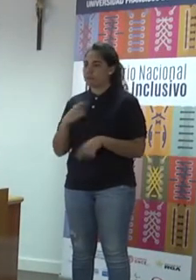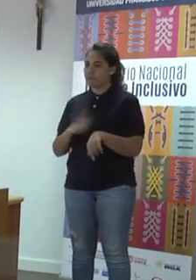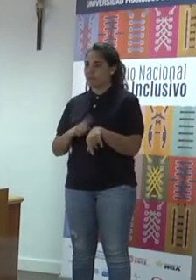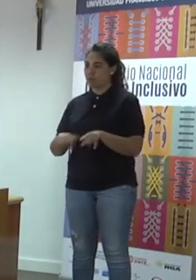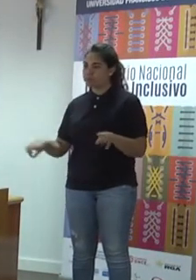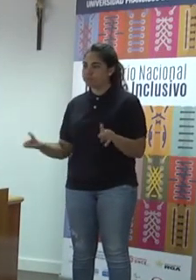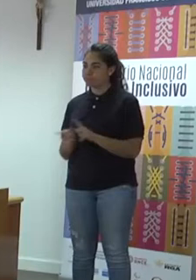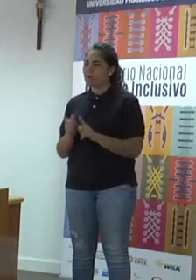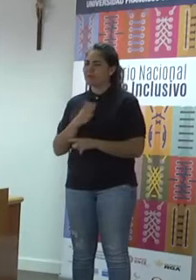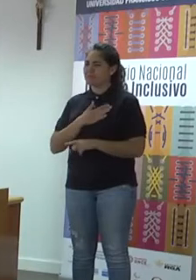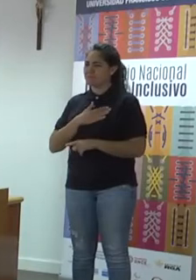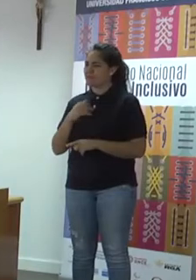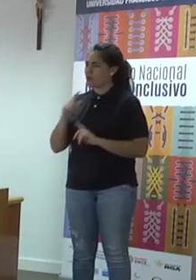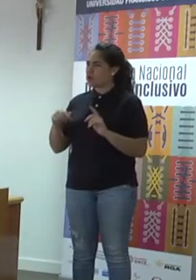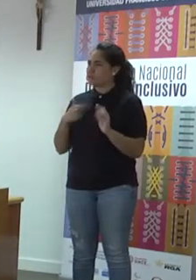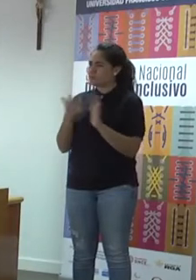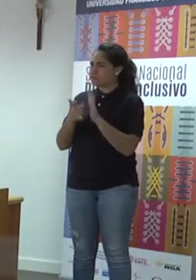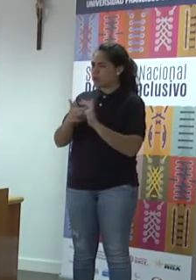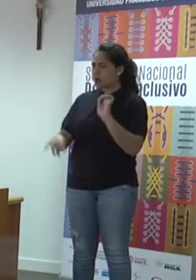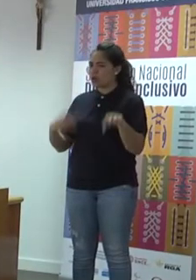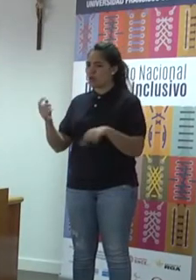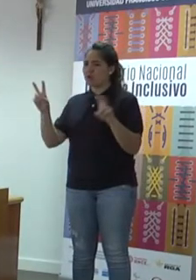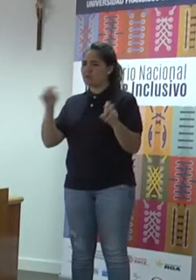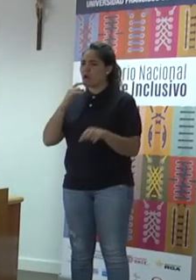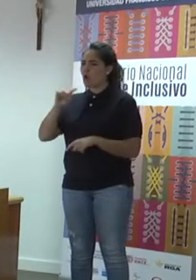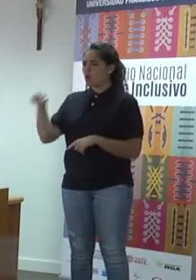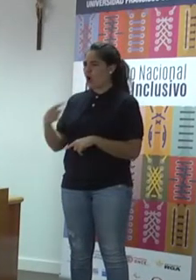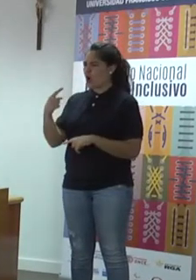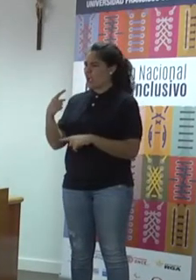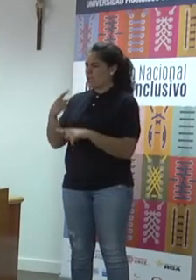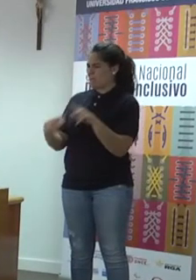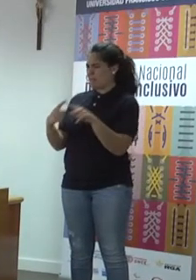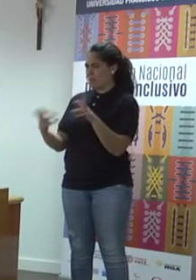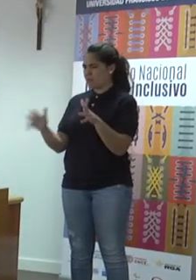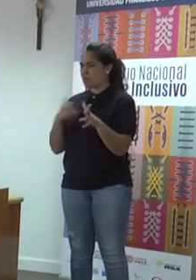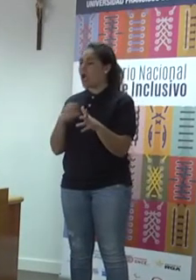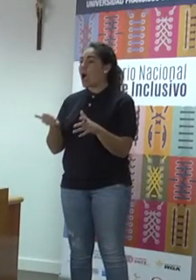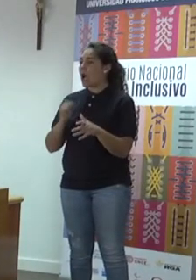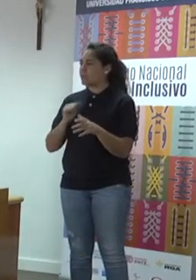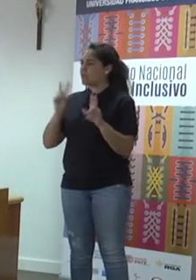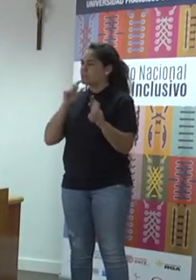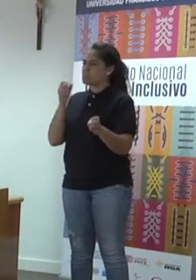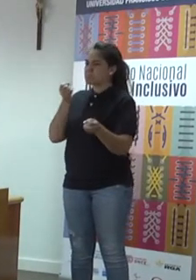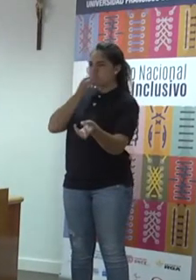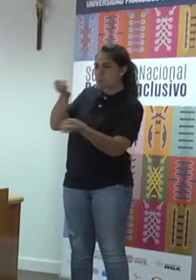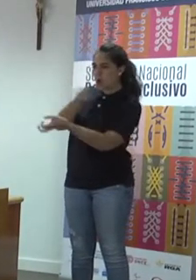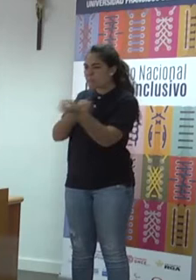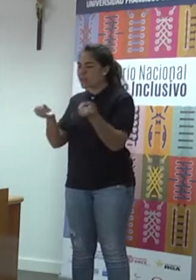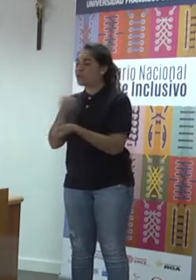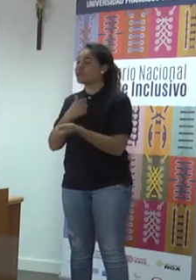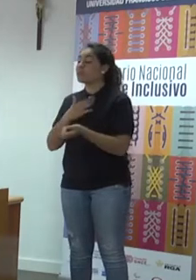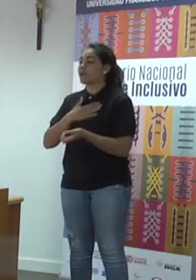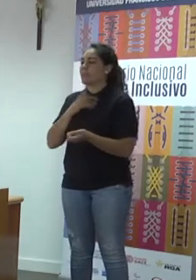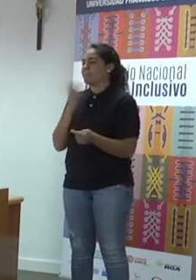y que luego podemos comentar durante la siguiente hora y media que tenemos, pues muchas más cosas. Simplemente quiero hacer una